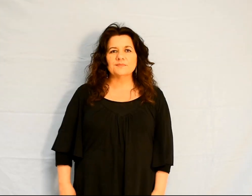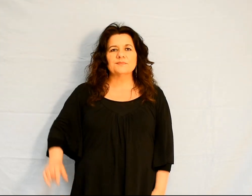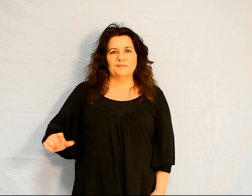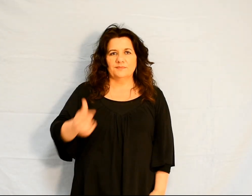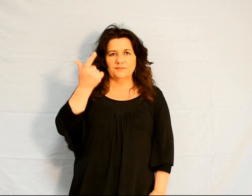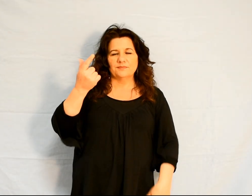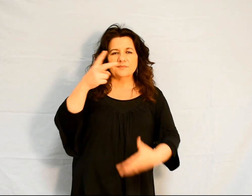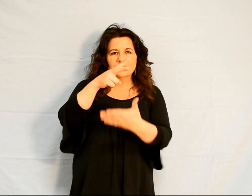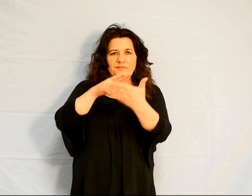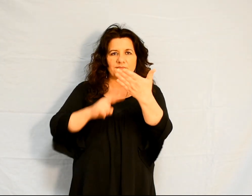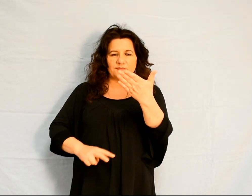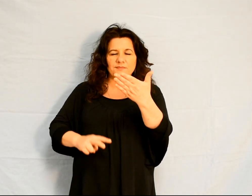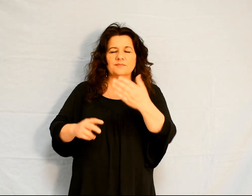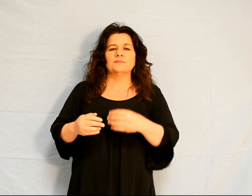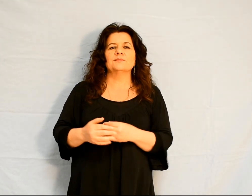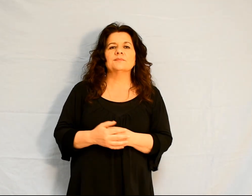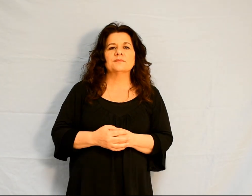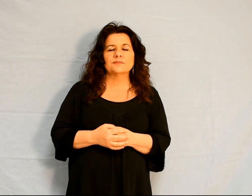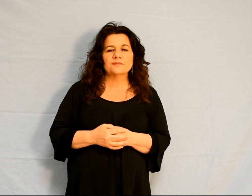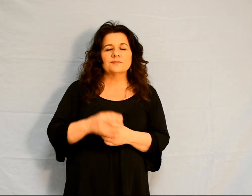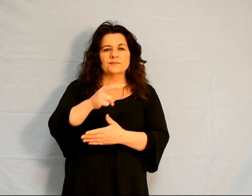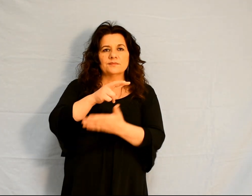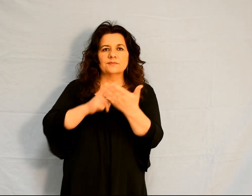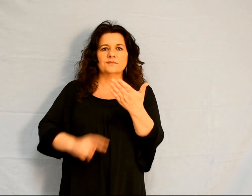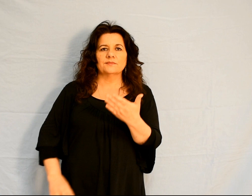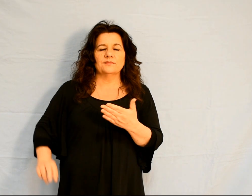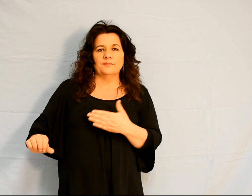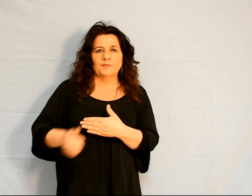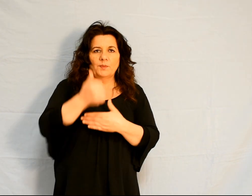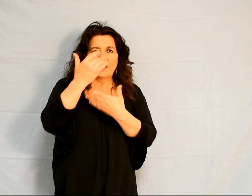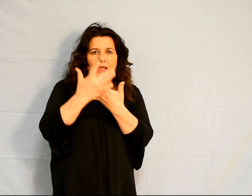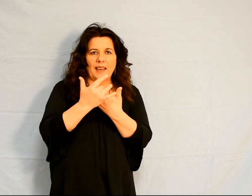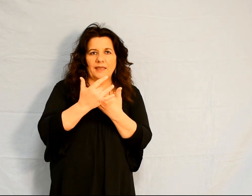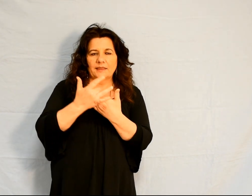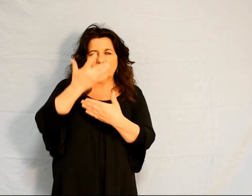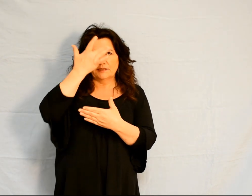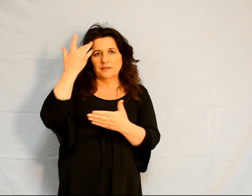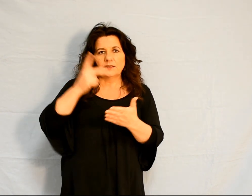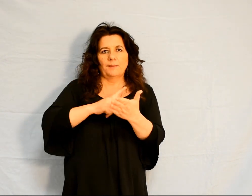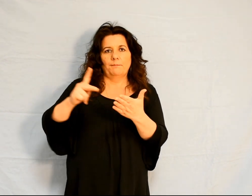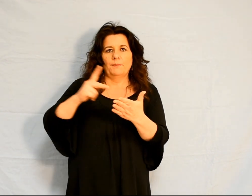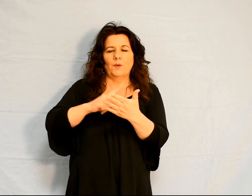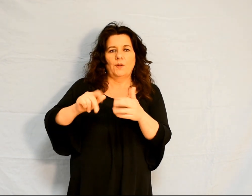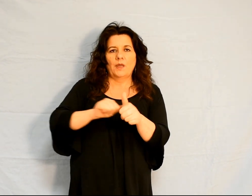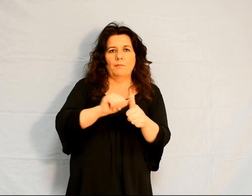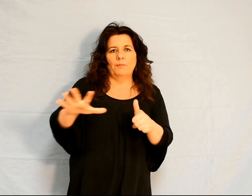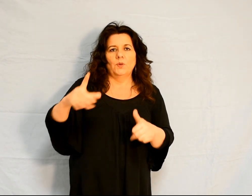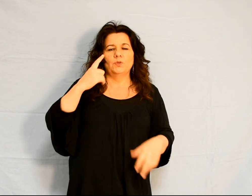Deuxième lecture. Lecture de la première lettre de Saint Paul apôtre aux Corinthiens.